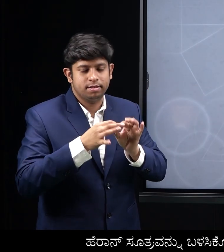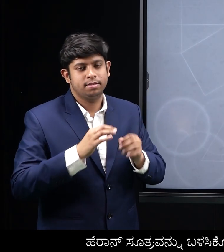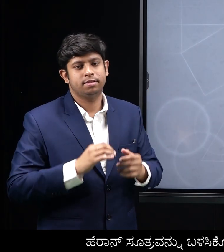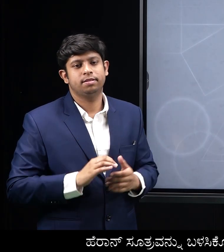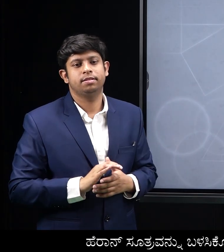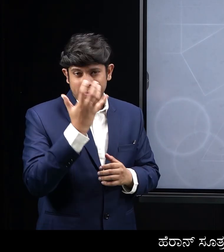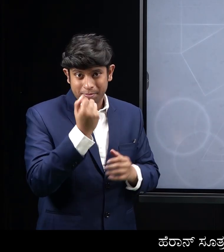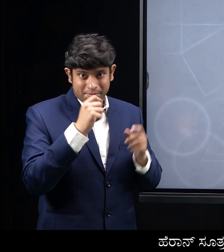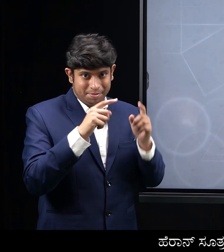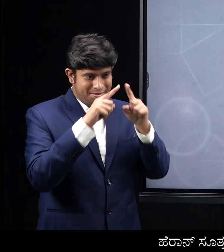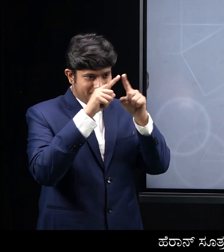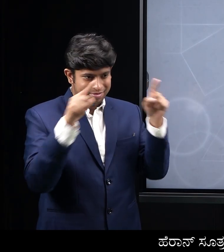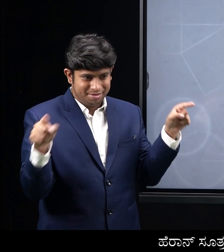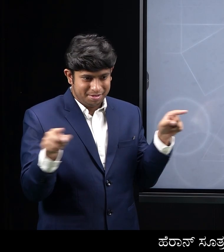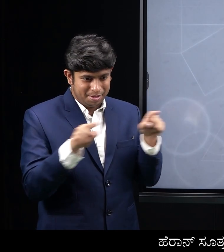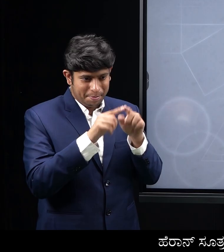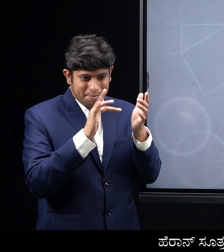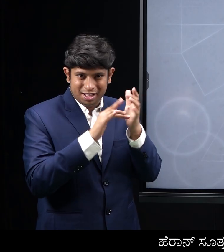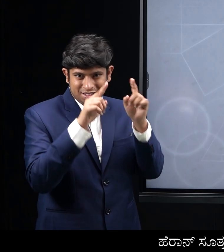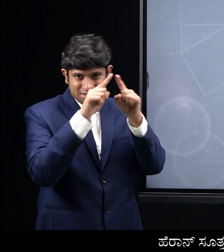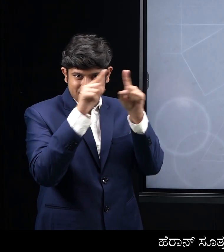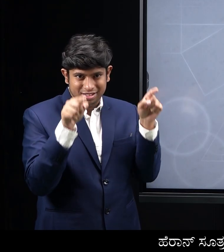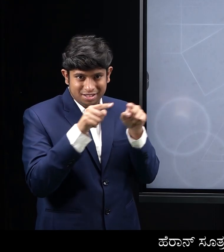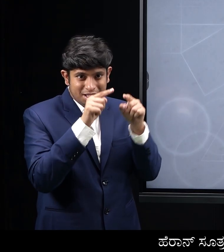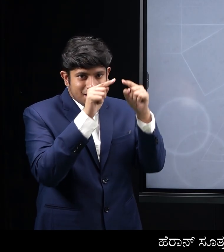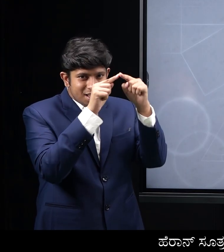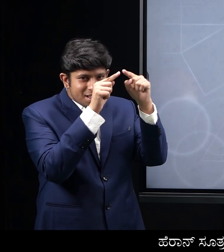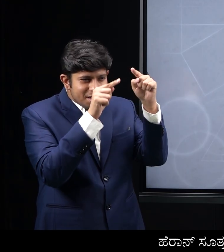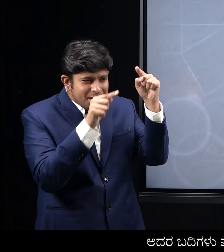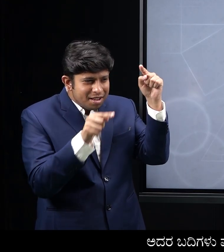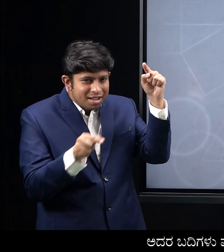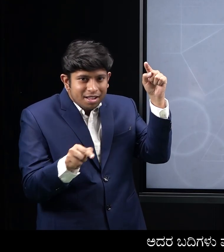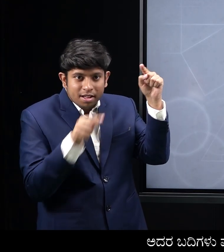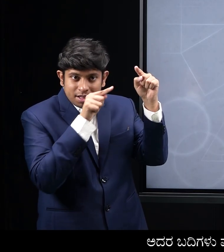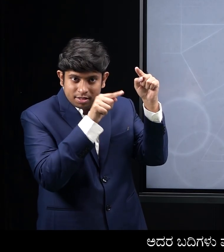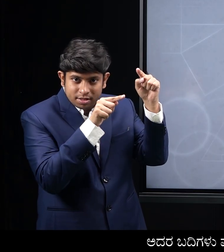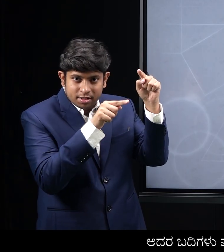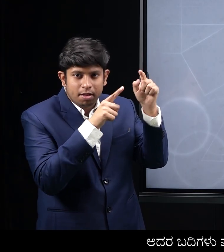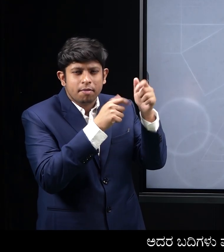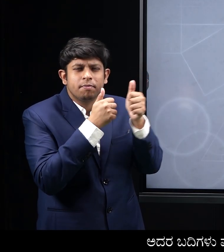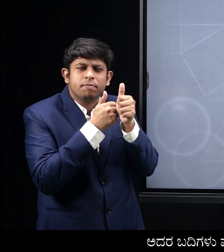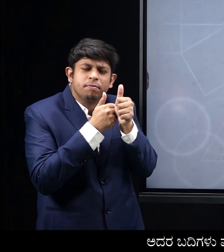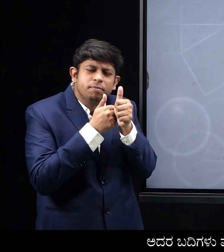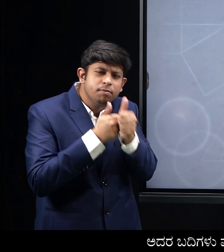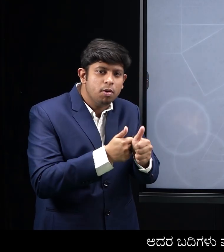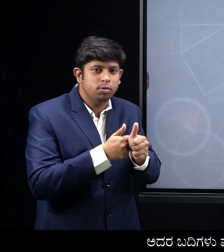ಕಂಡುಹಿಡಿಯಬಹುದು. ಹೆರಾನ್ ಸೂತ್ರವನ್ನು ಬಳಸುವ ಮೂಲಕ ಪ್ರತಿ ಪ್ರದೇಶ, ಅದರ ಬದಿಗಳು ಮತ್ತು ಕರ್ಣಗಳು ಈ